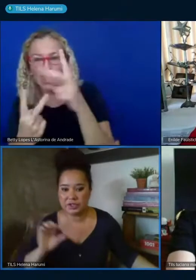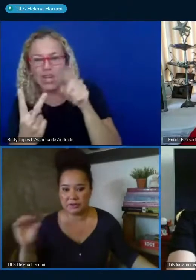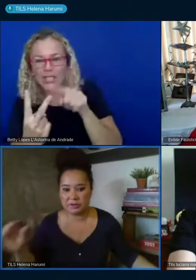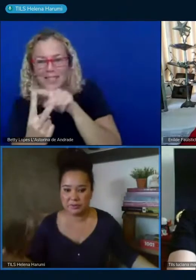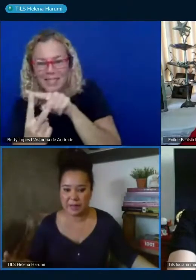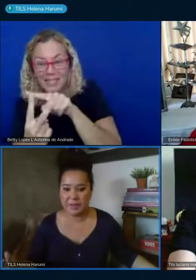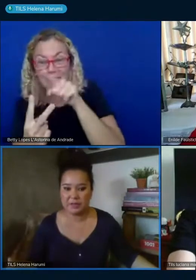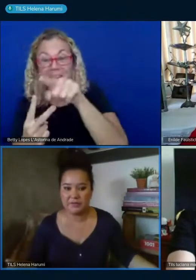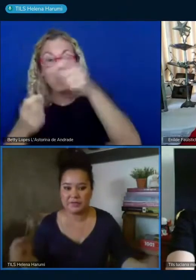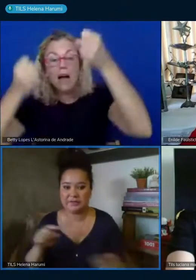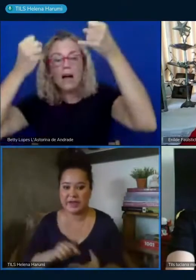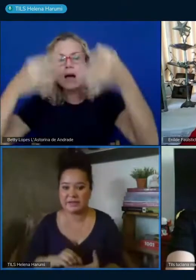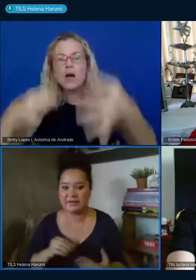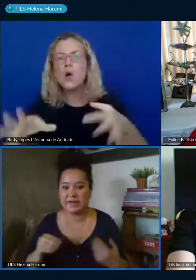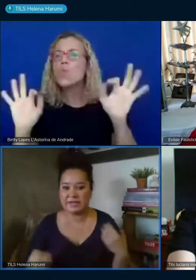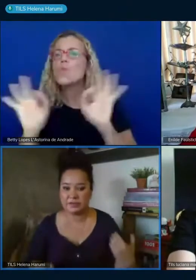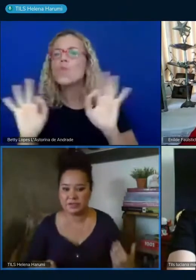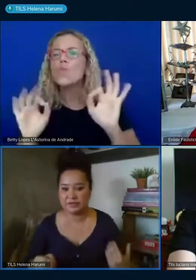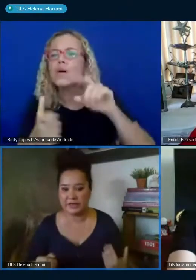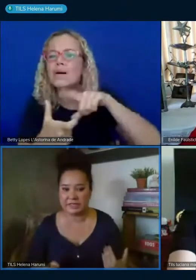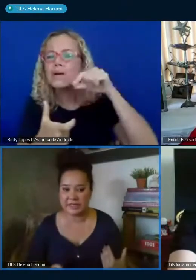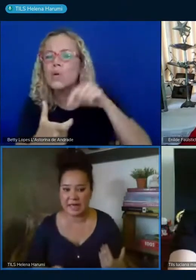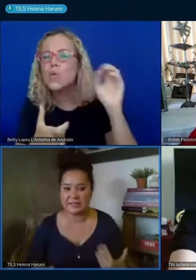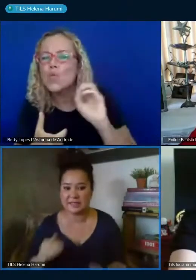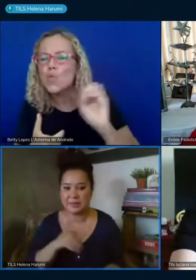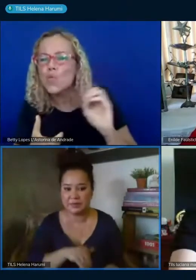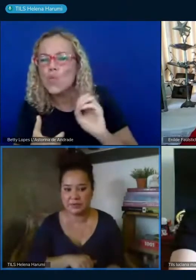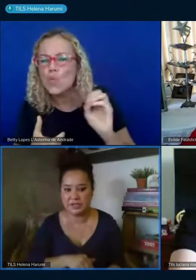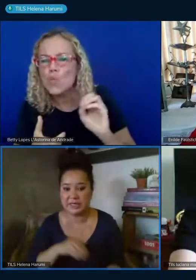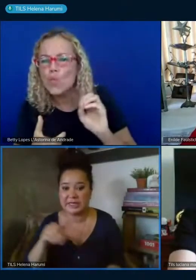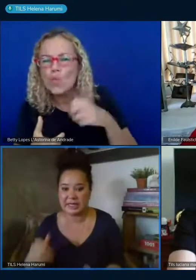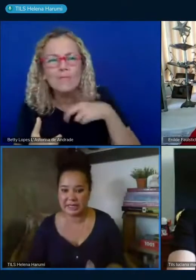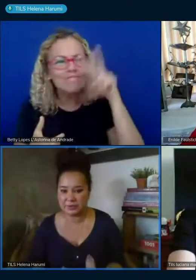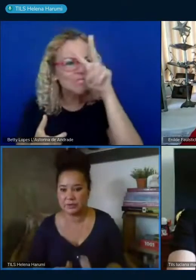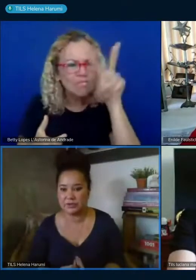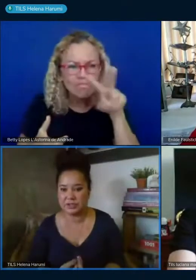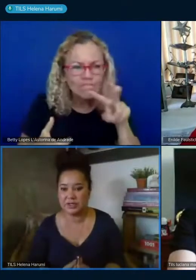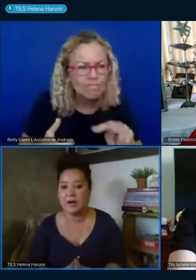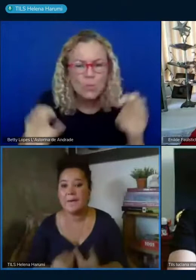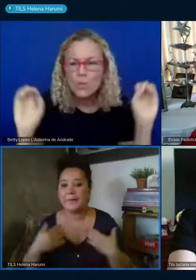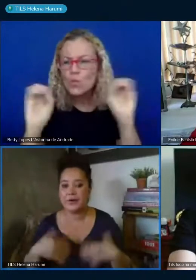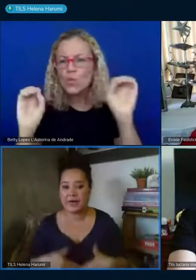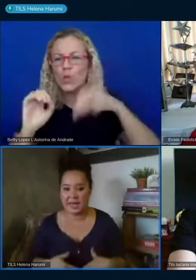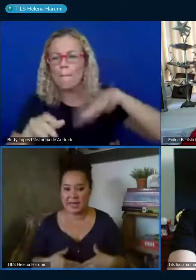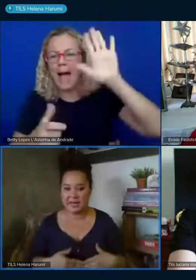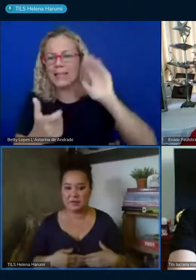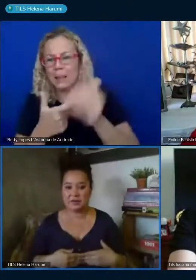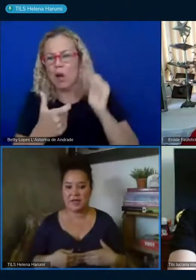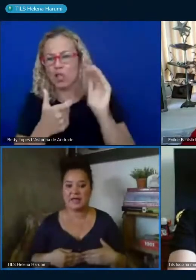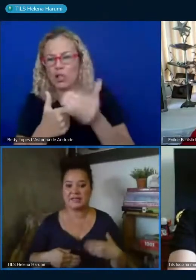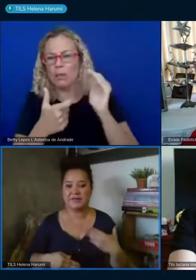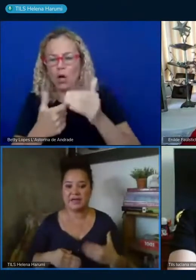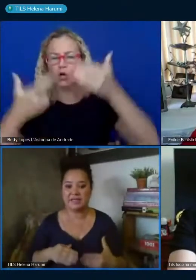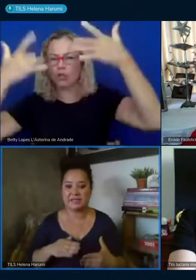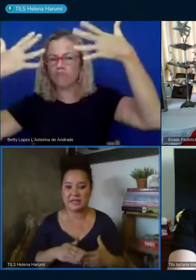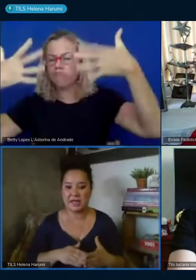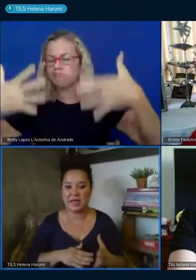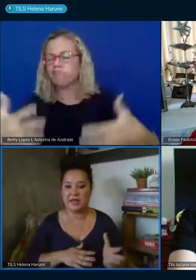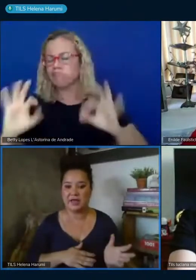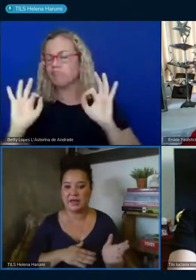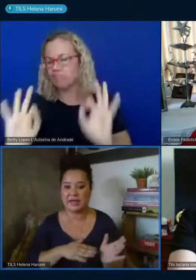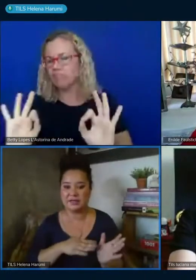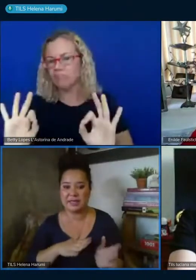no título do capítulo, você faz referência a duas diferentes áreas, a terminologia e a lexicologia. Porém, as